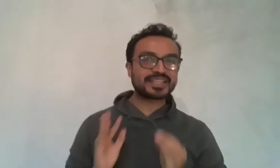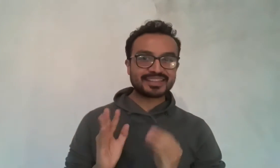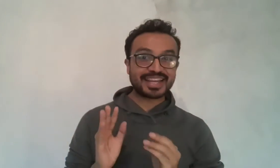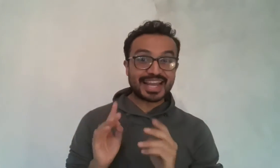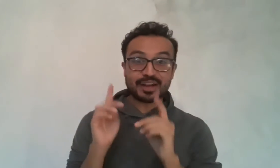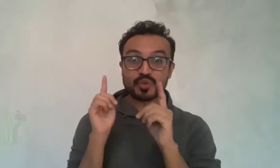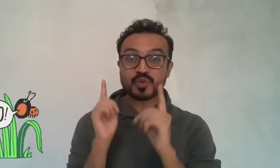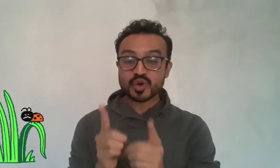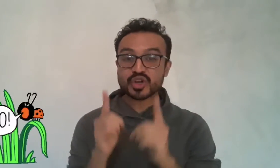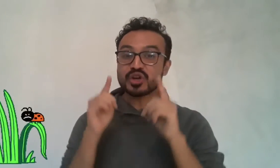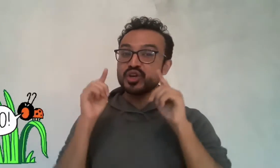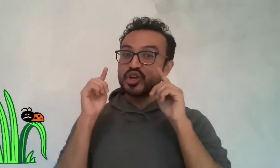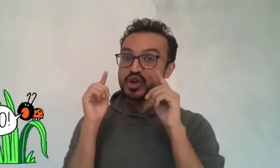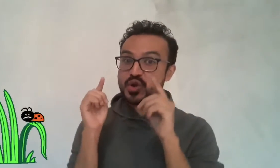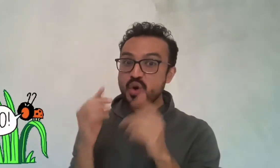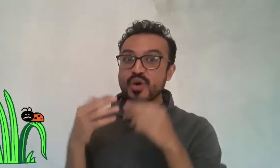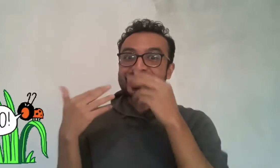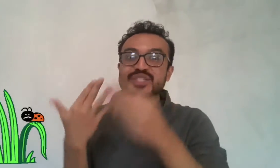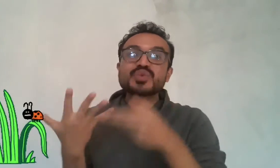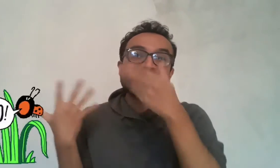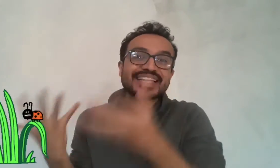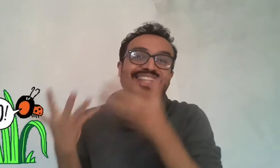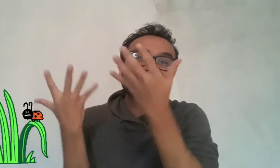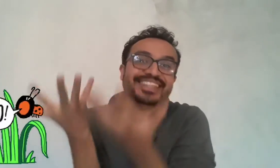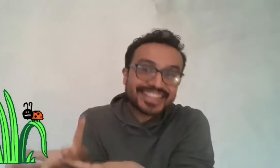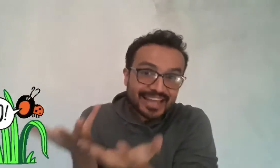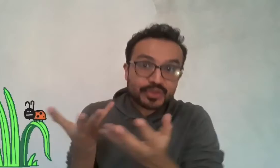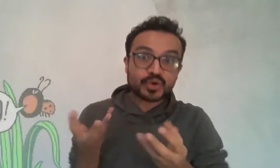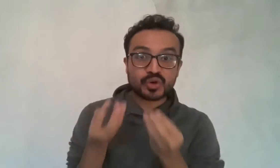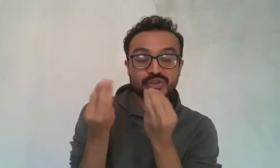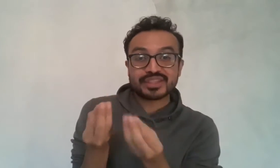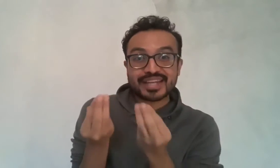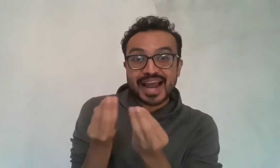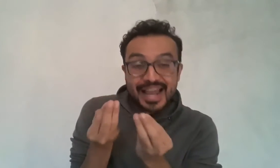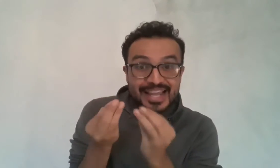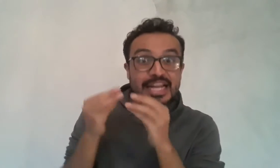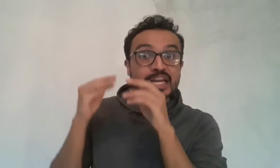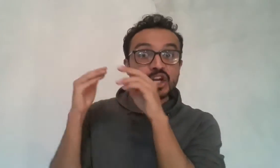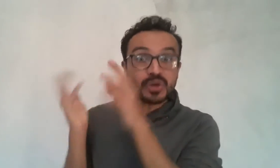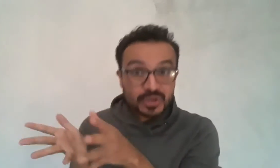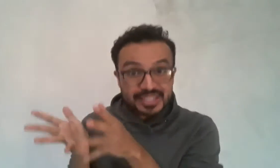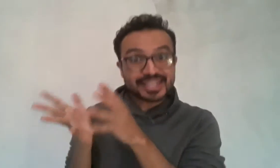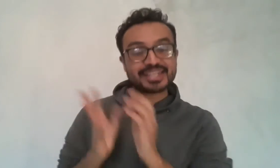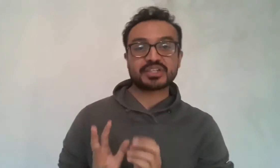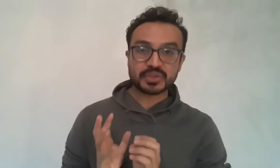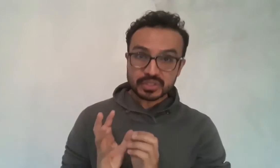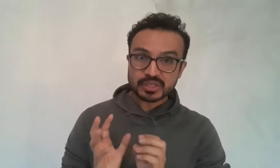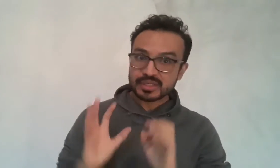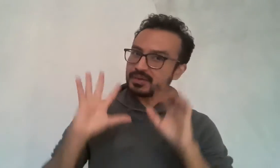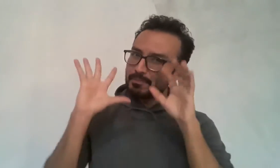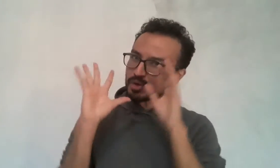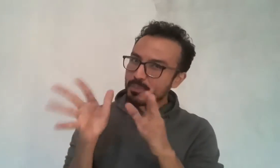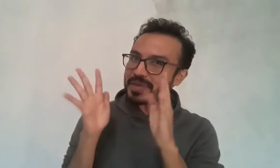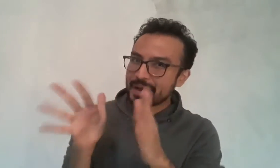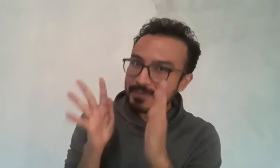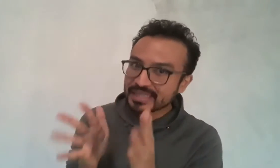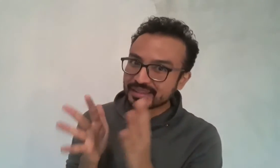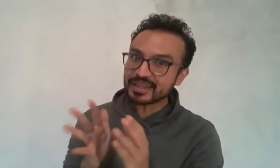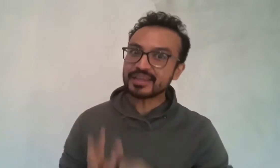Técnicamente, el humor no es un atentado contra los derechos propiamente